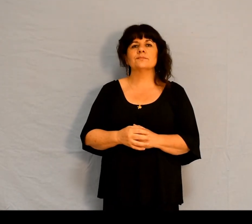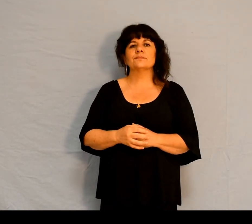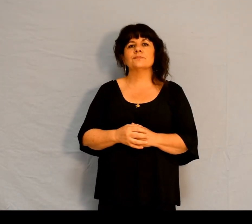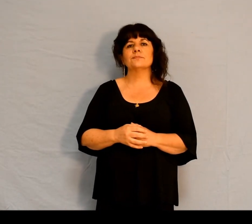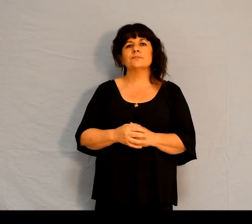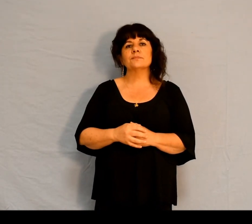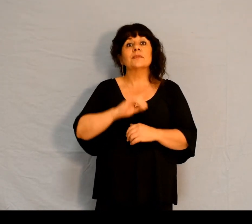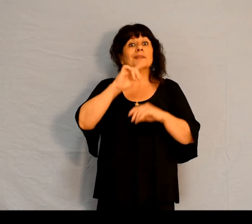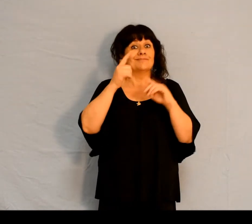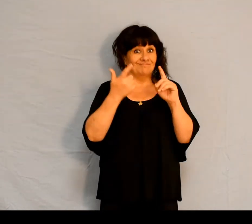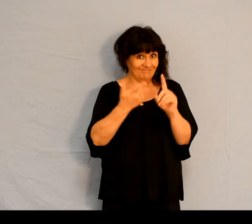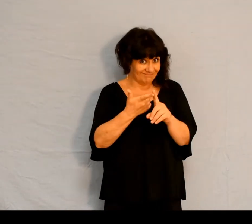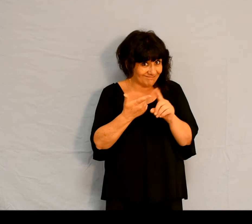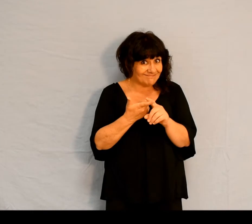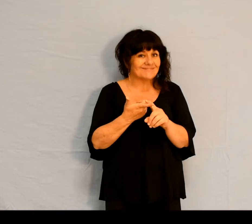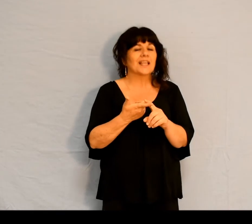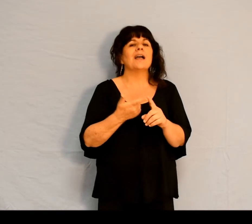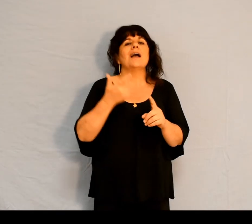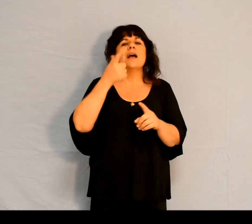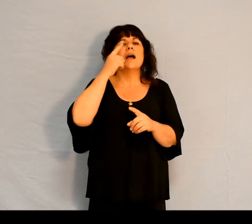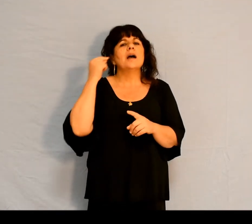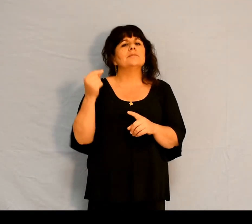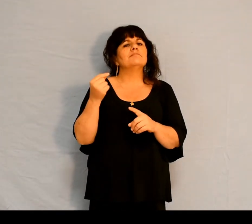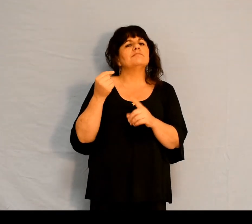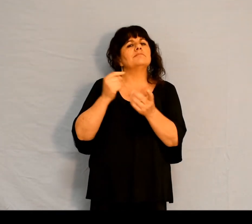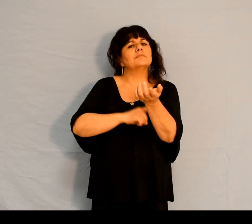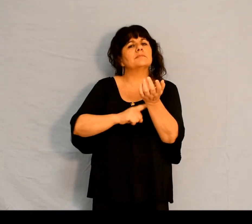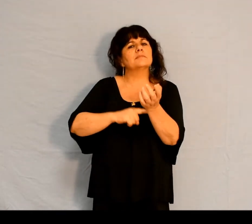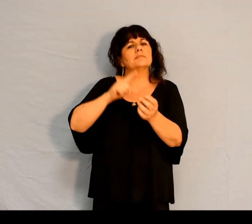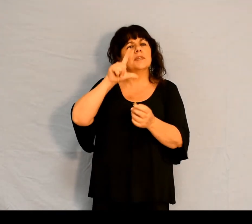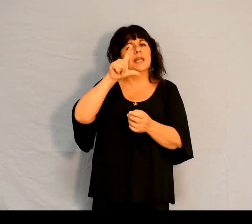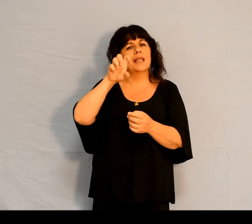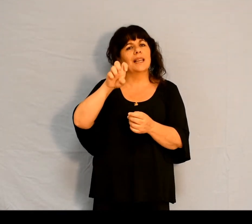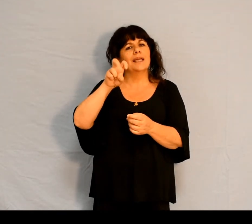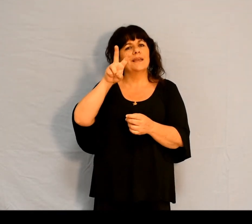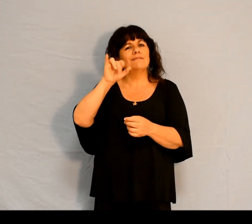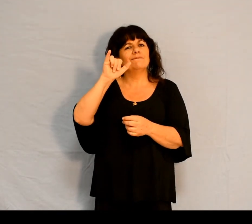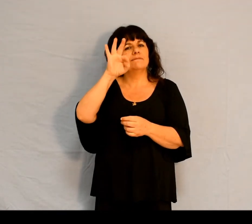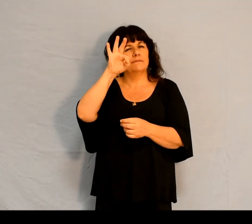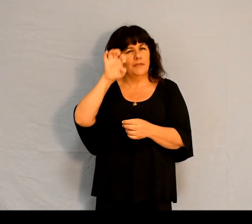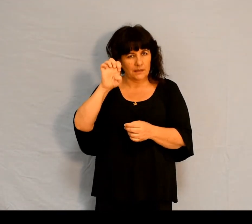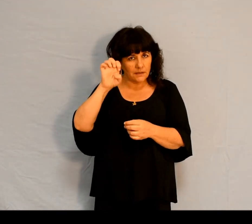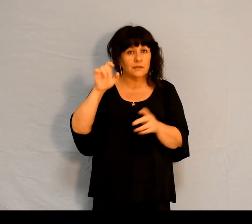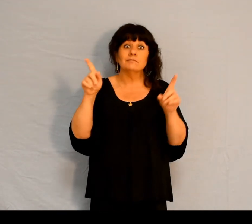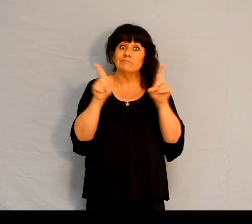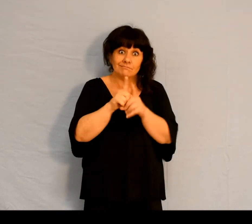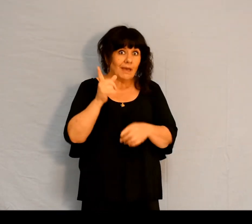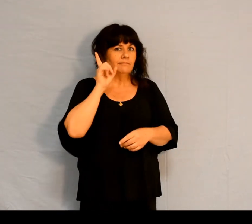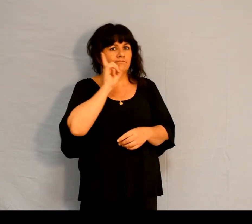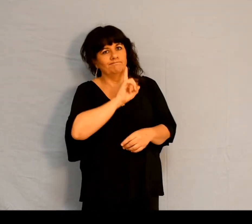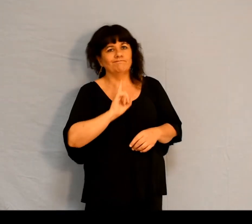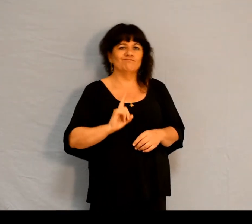De même, un lévite arriva à cet endroit, il le vit et passa de l'autre côté.